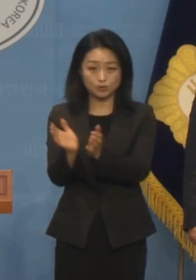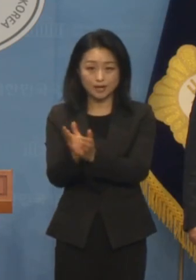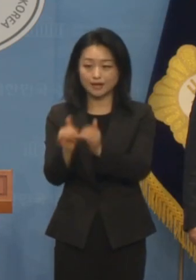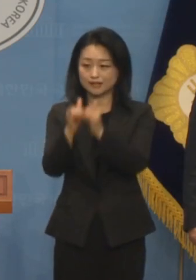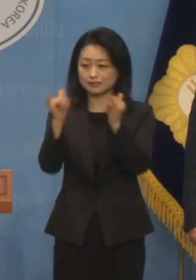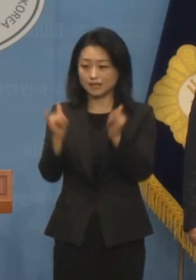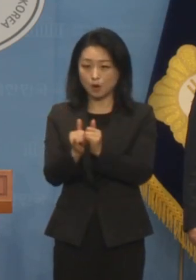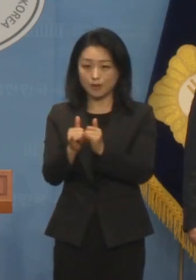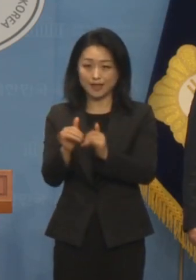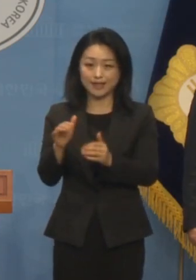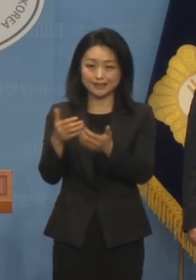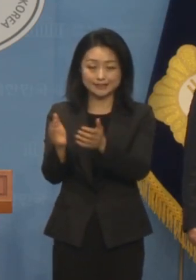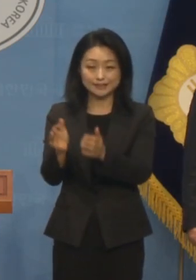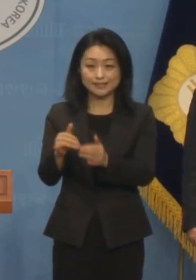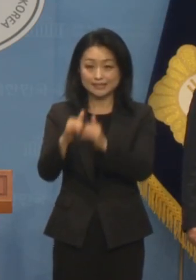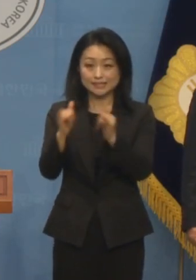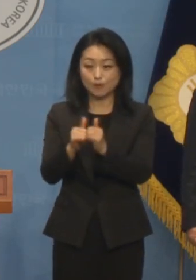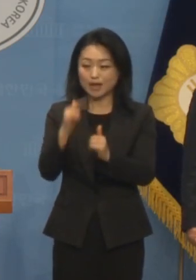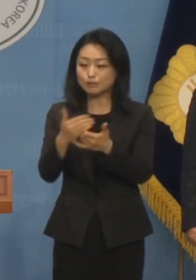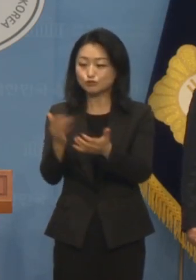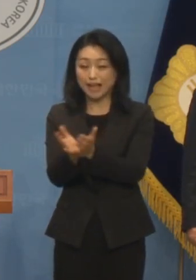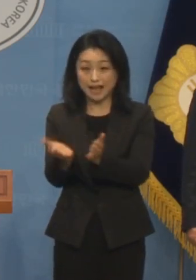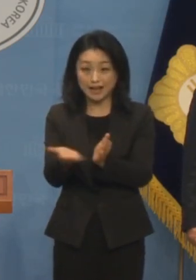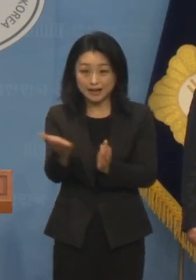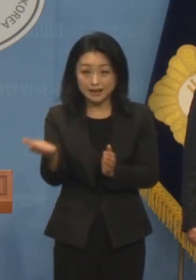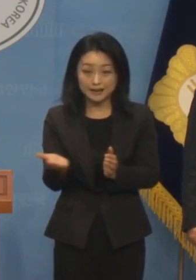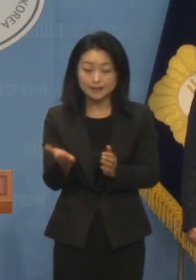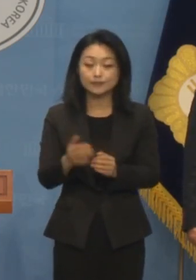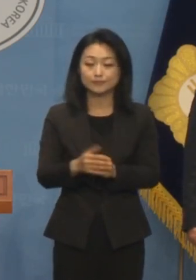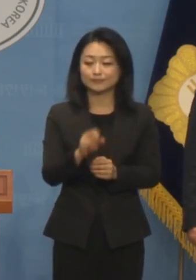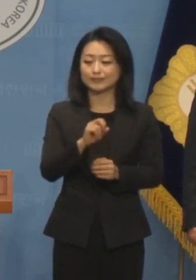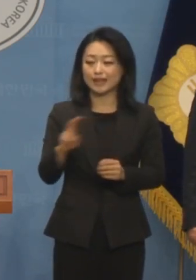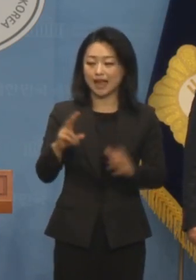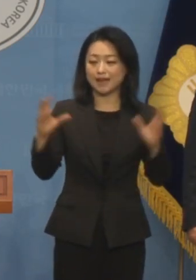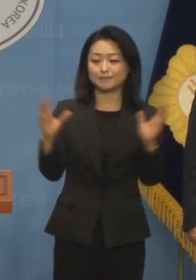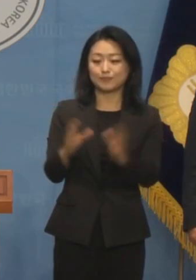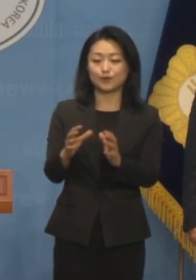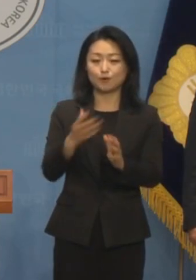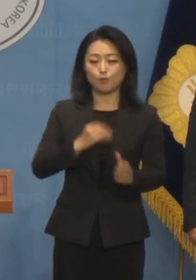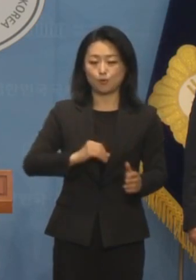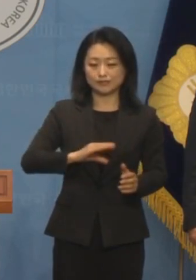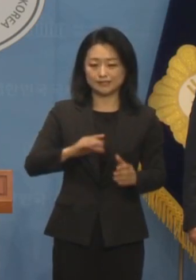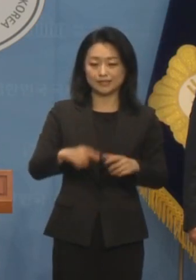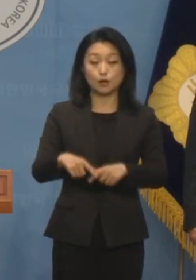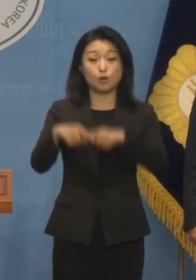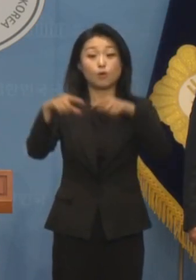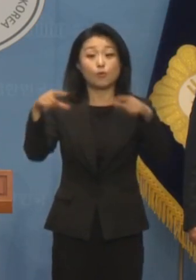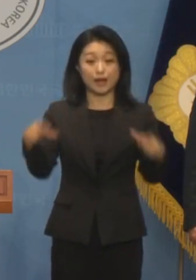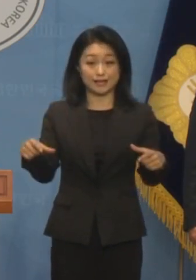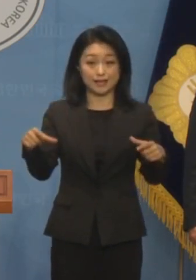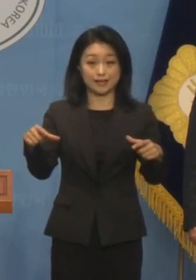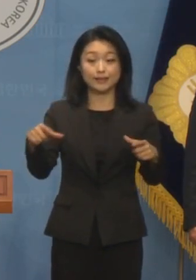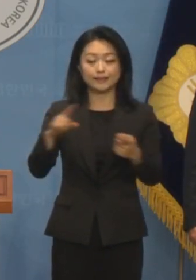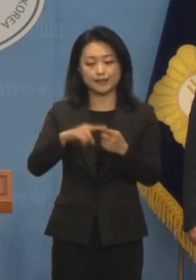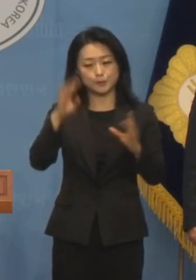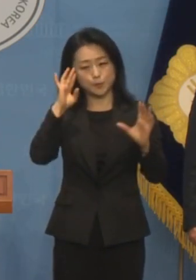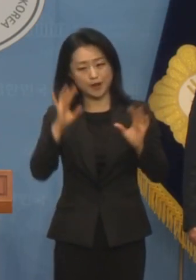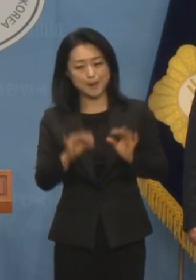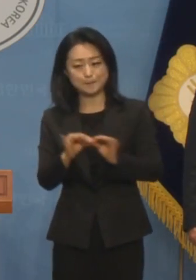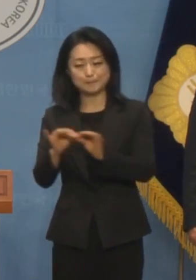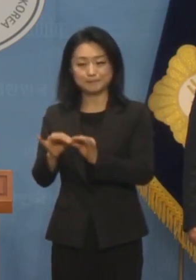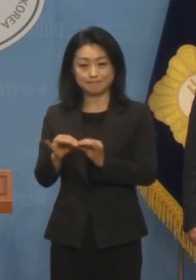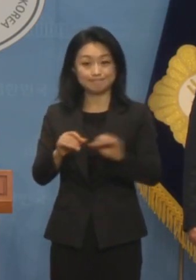등 여러 야당들과 함께 기본소득을 비롯한 보편복지의 확대를 위한 정책적 공감대를 만드는